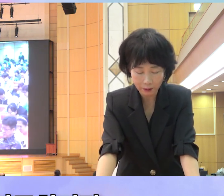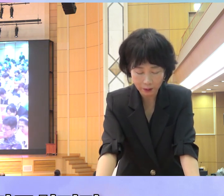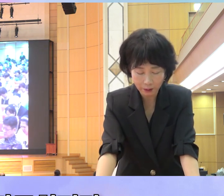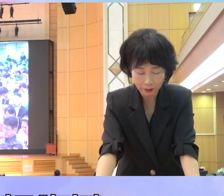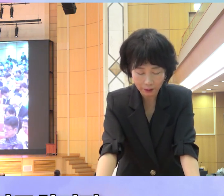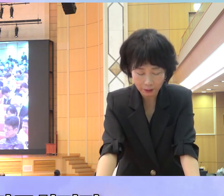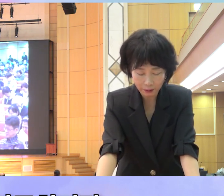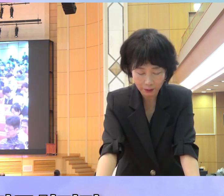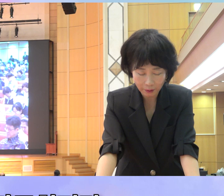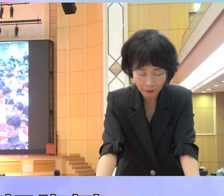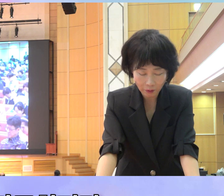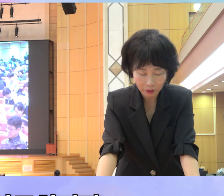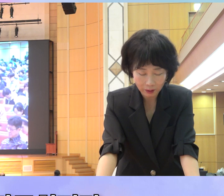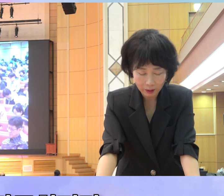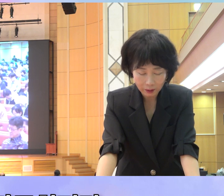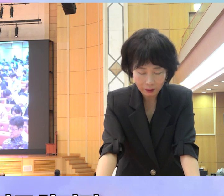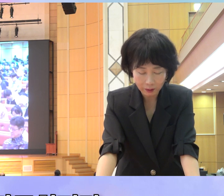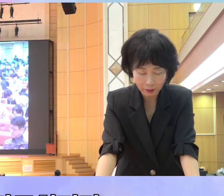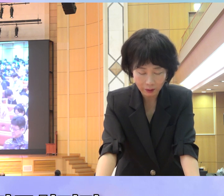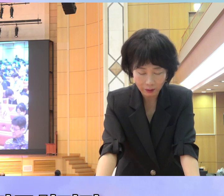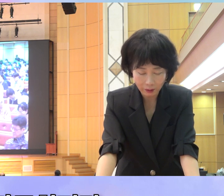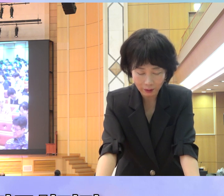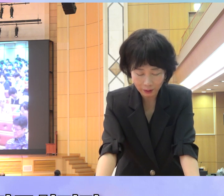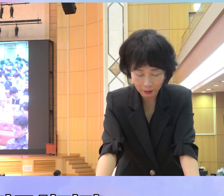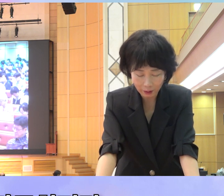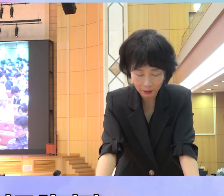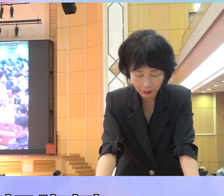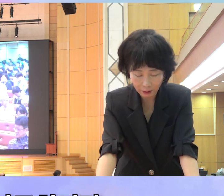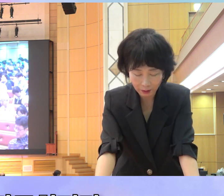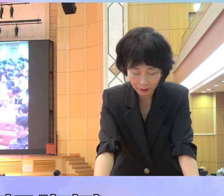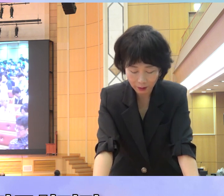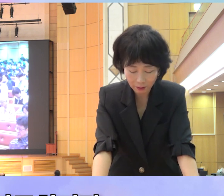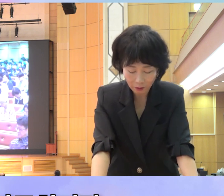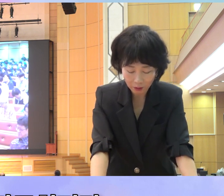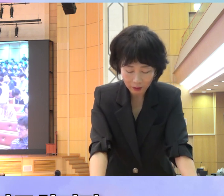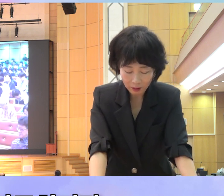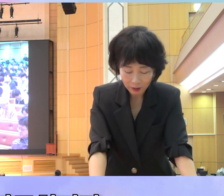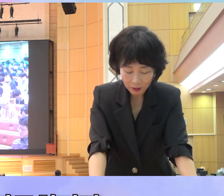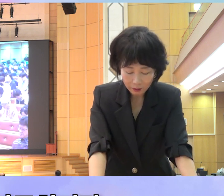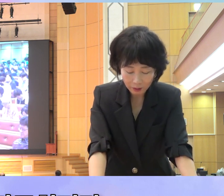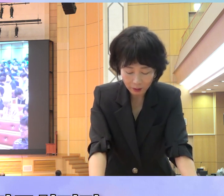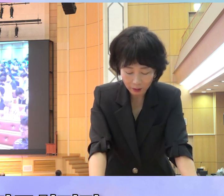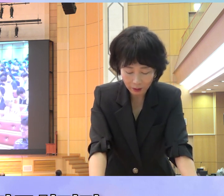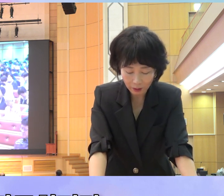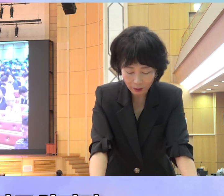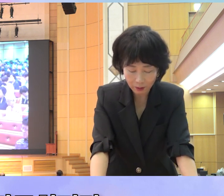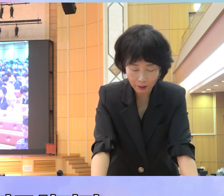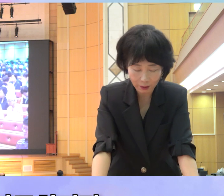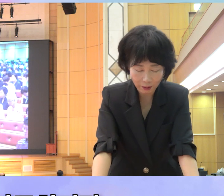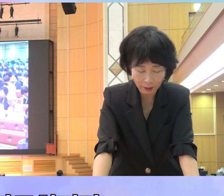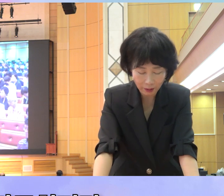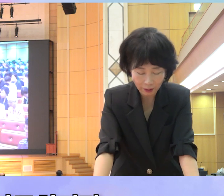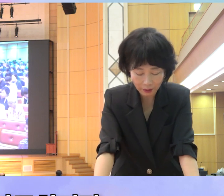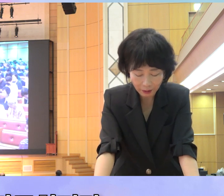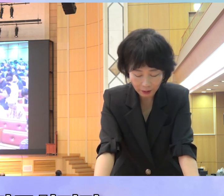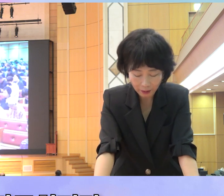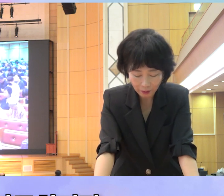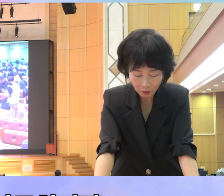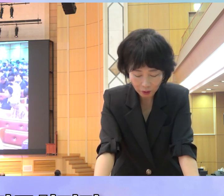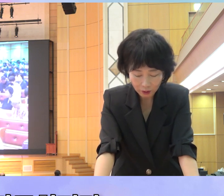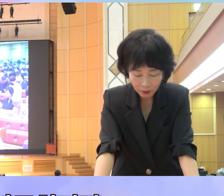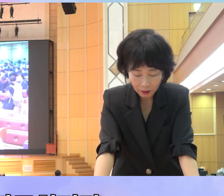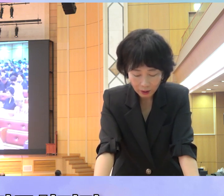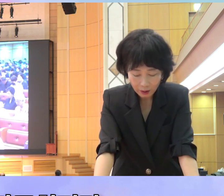제목이었습니다. 예수님께서 오병이어의 사건을 기적으로만 끝내지 않으시고 그 과정 속에서 예수님은 우리에게